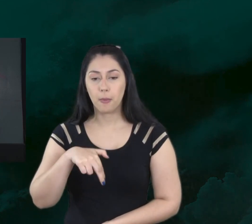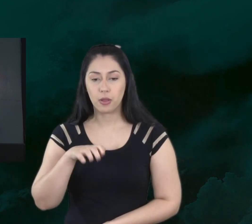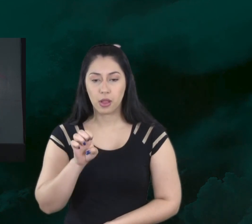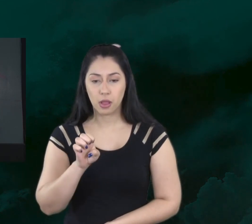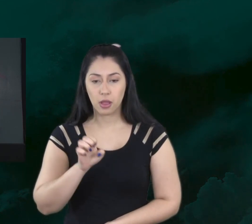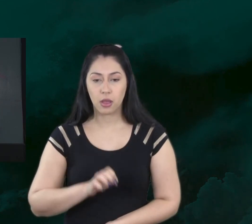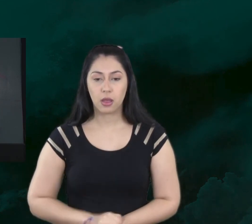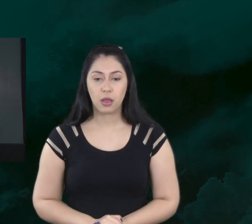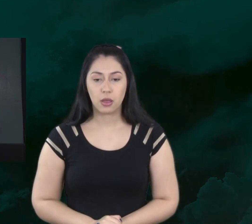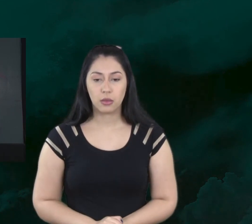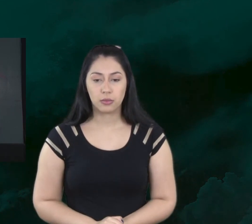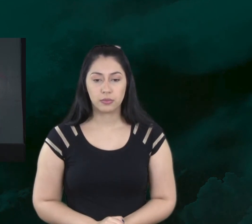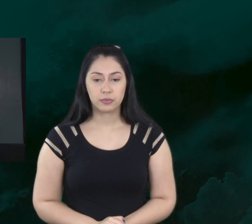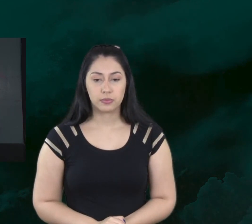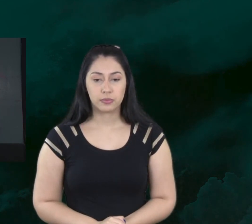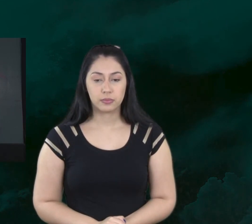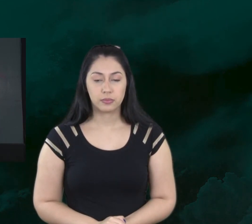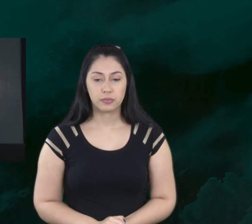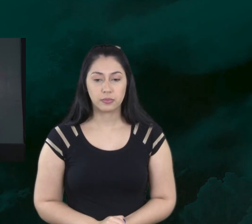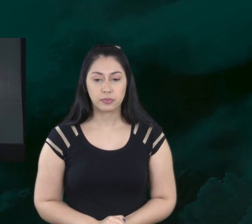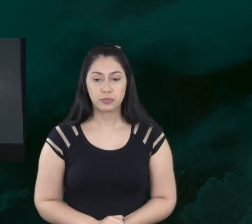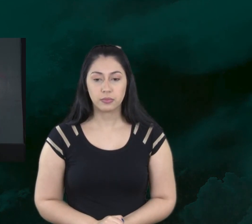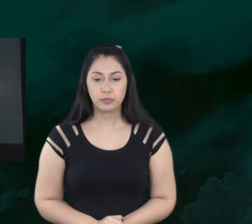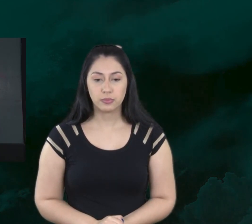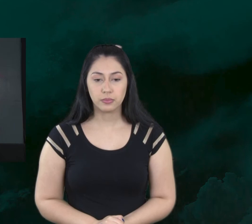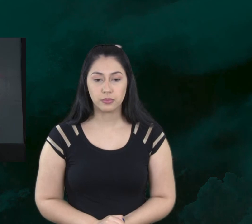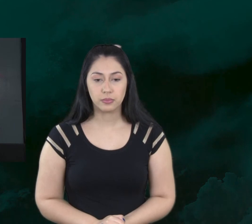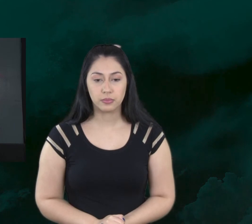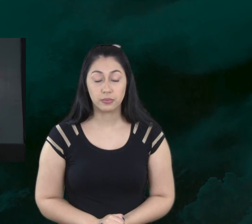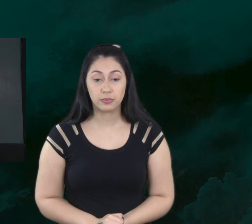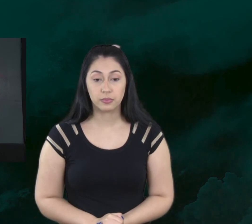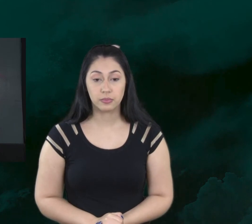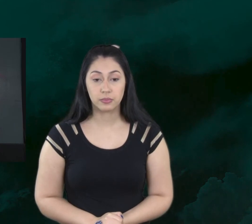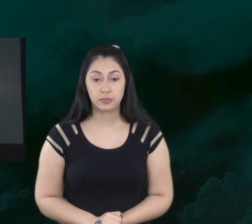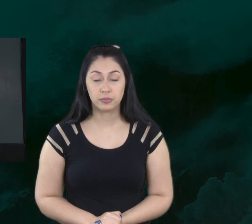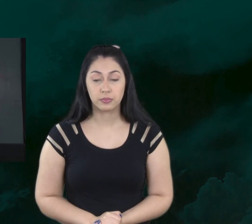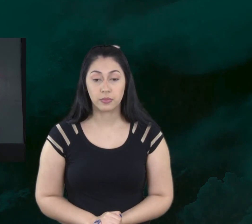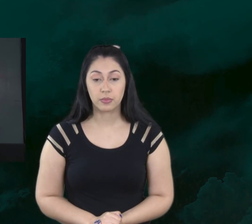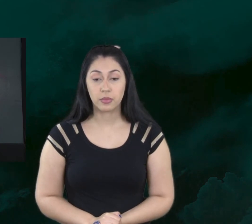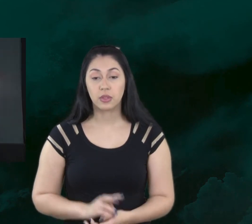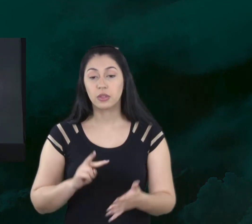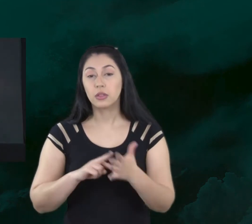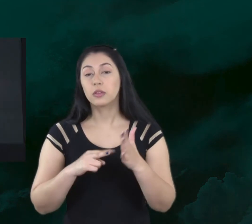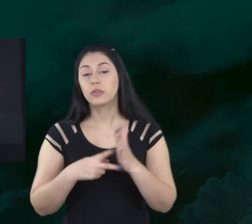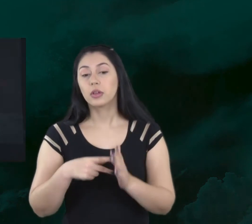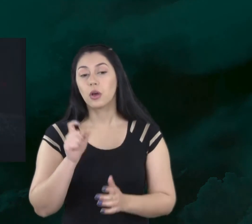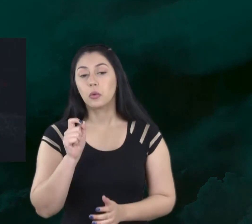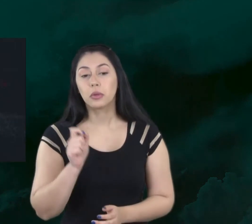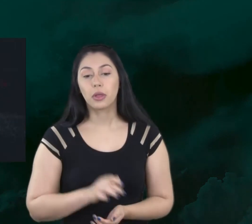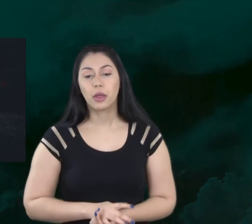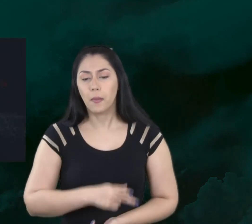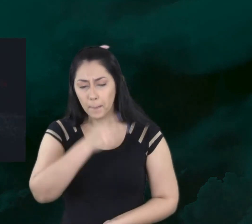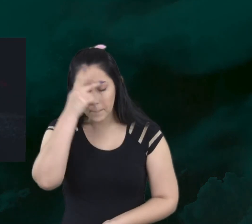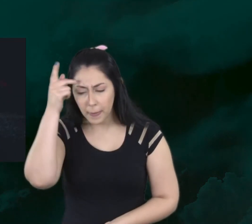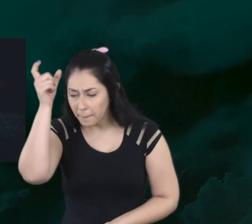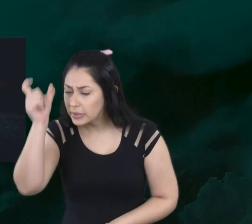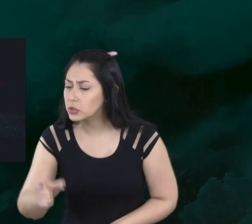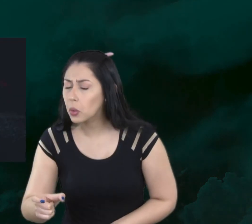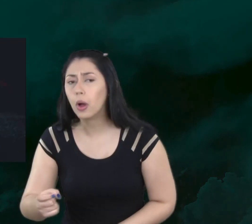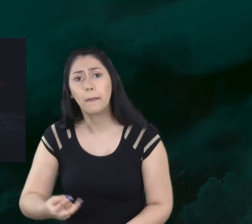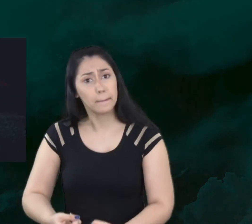tá? Hipomone ou hipomoné, que é aquele que persiste